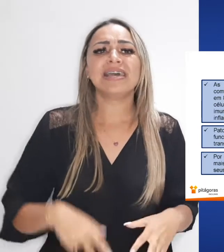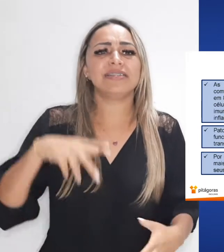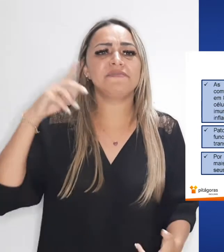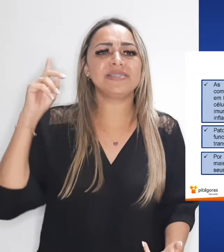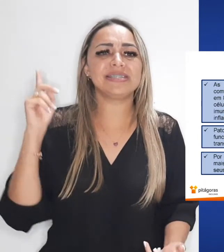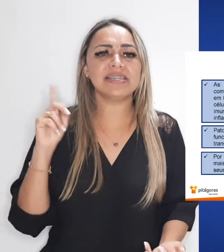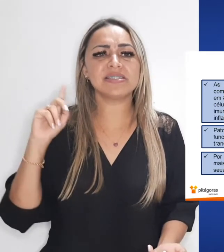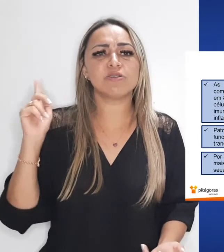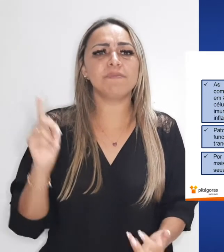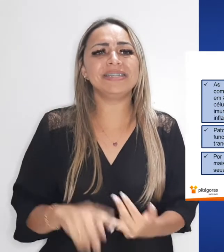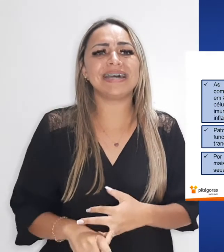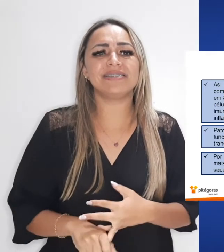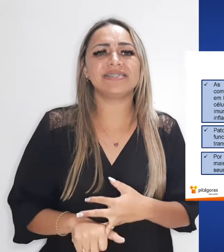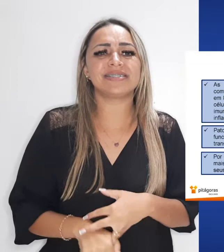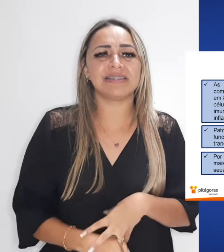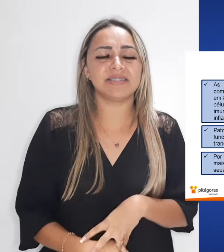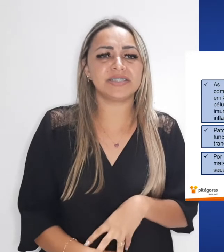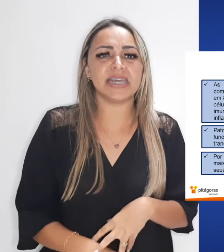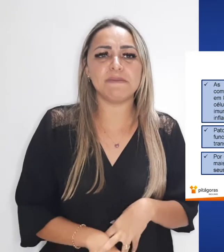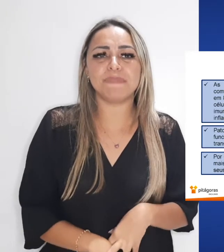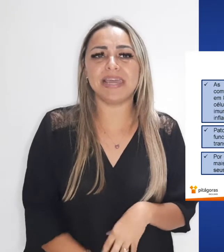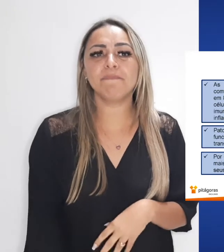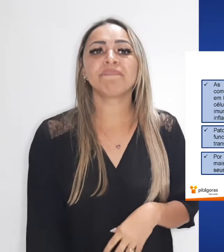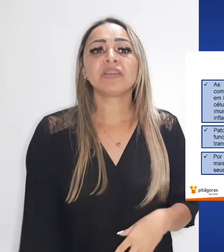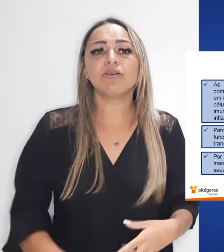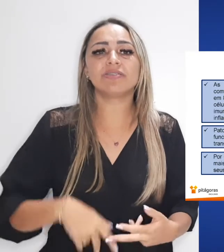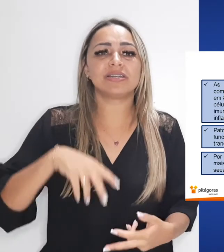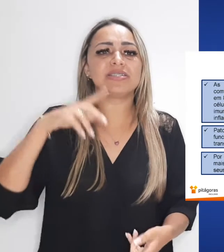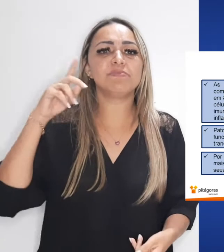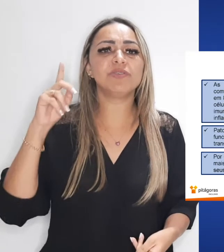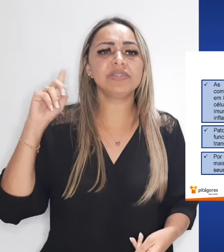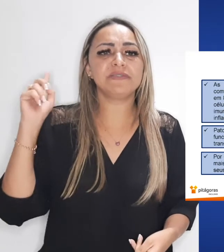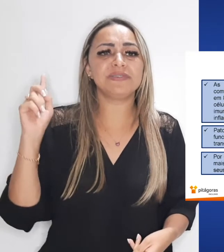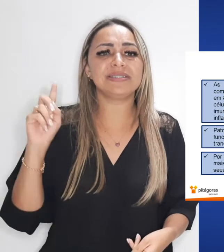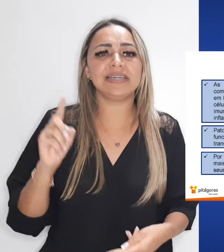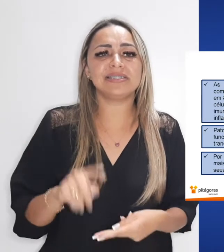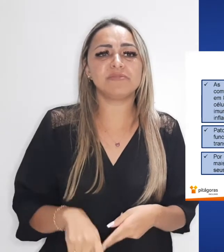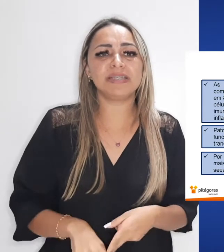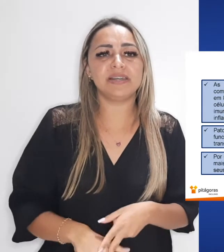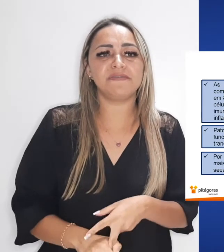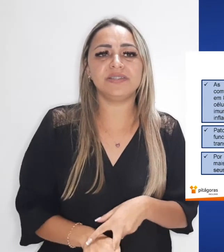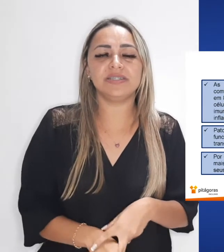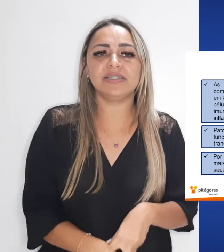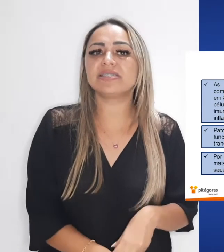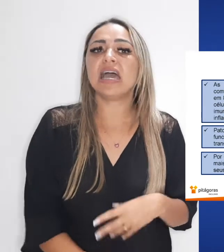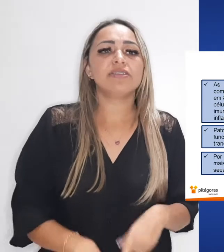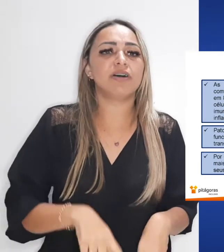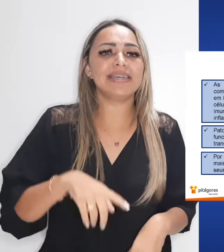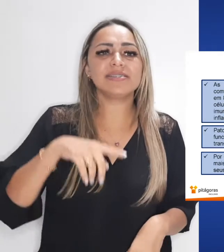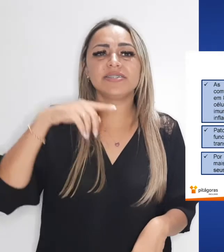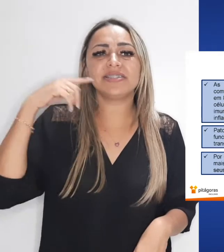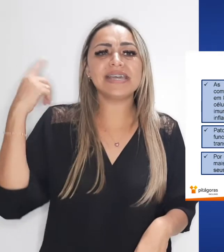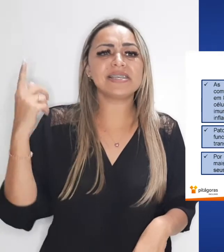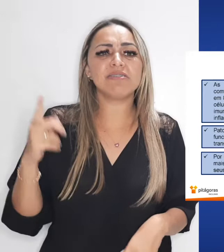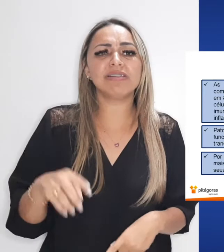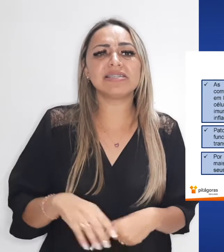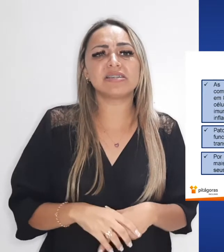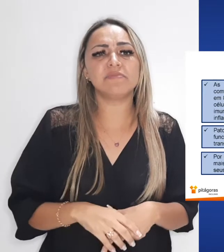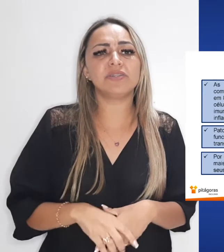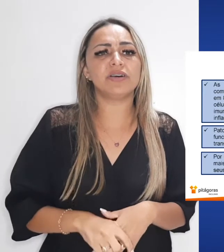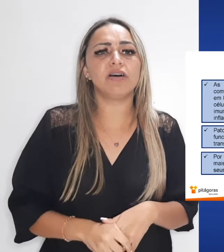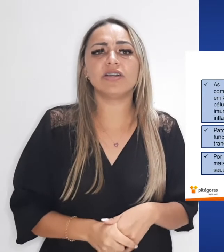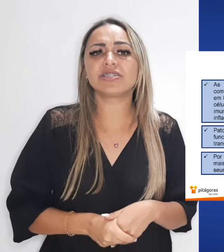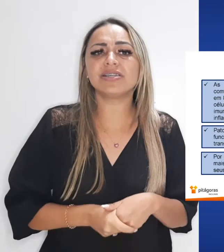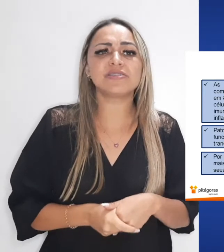anticorpos, deficiências combinadas de células T e B, outras imunodeficiências bem definidas, doença de